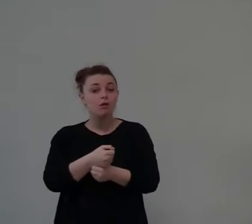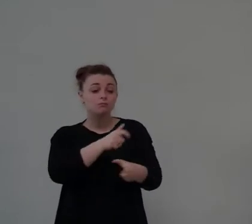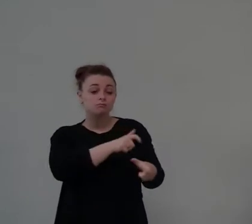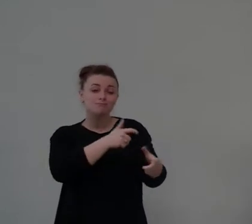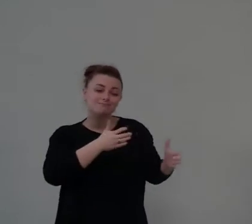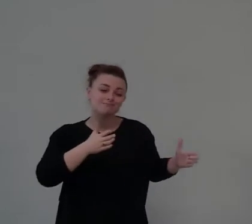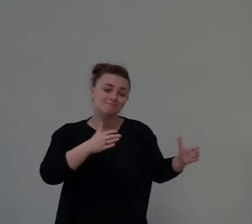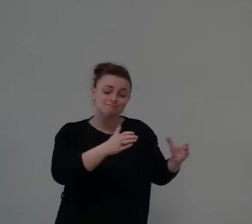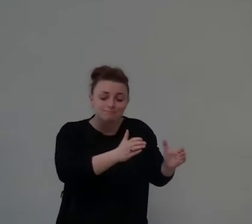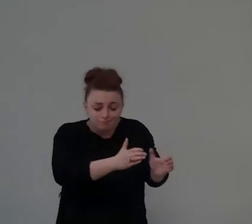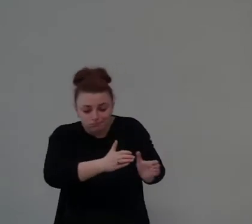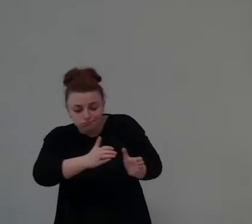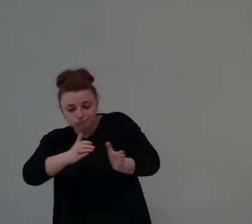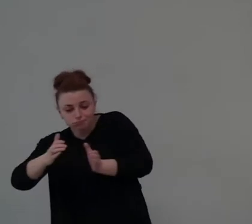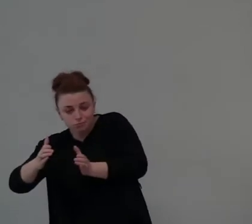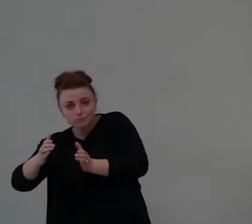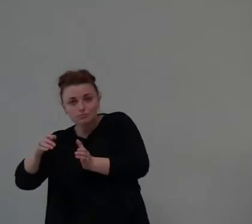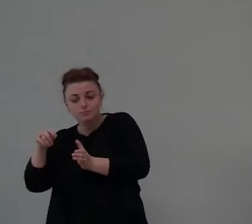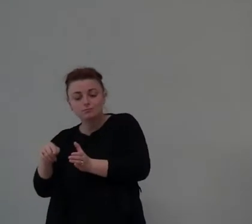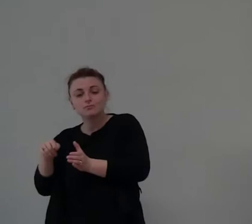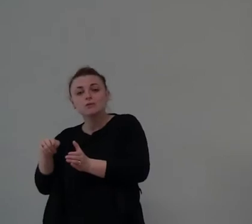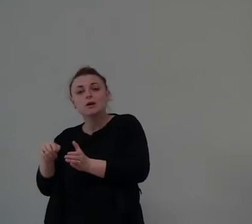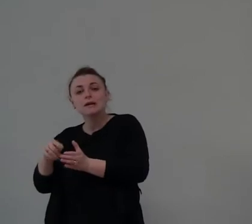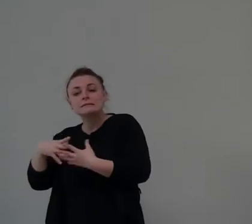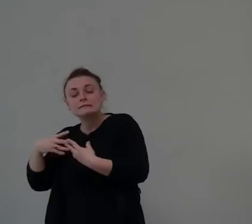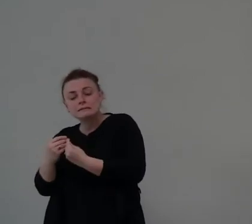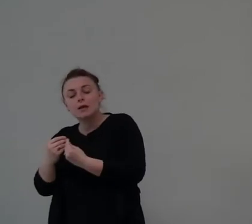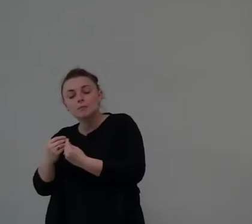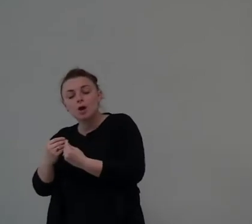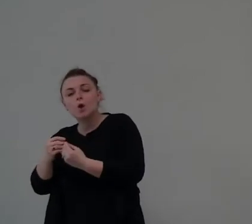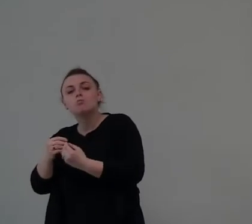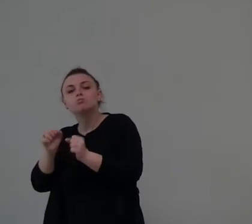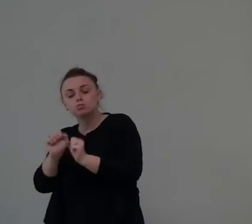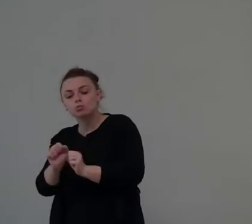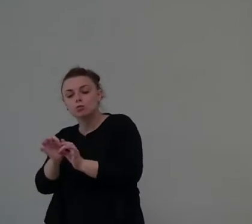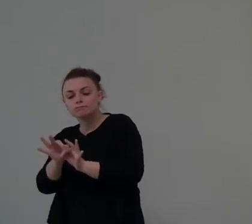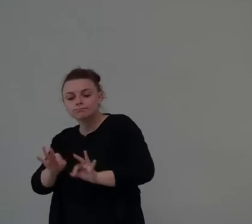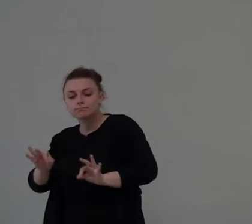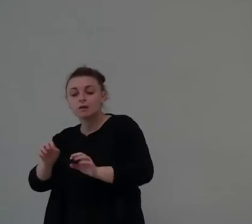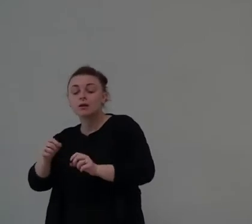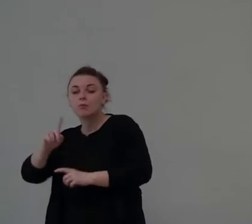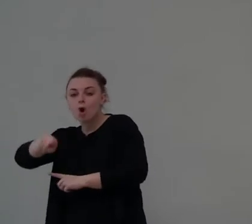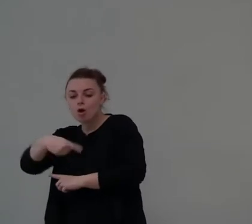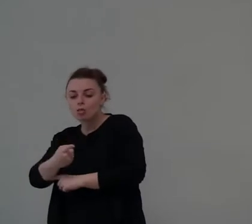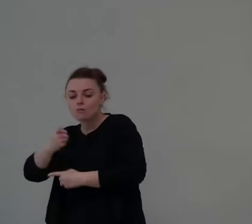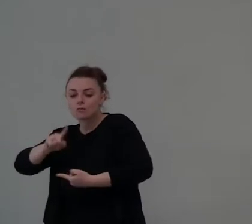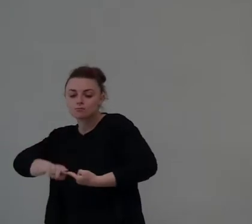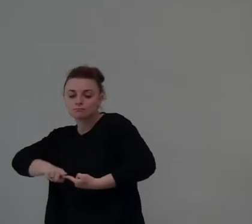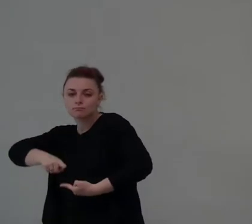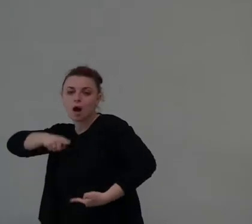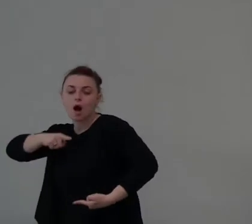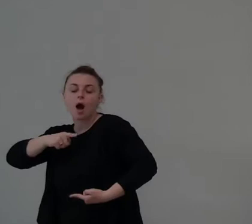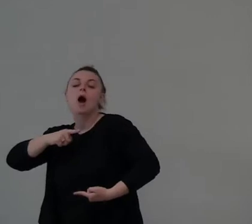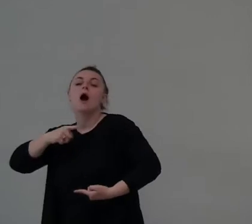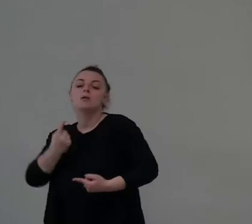disparte affinché fossero più efficaci nel proclamare la parola di Dio.